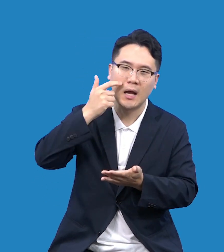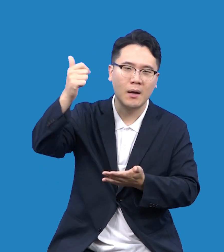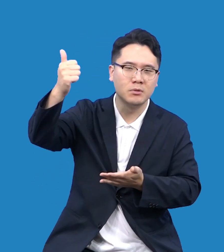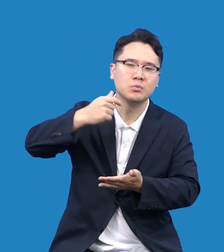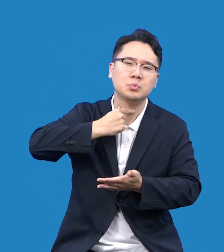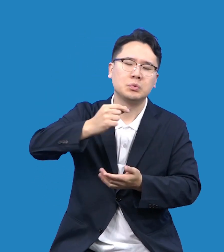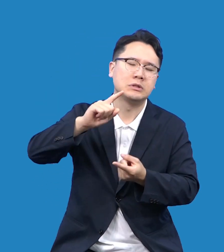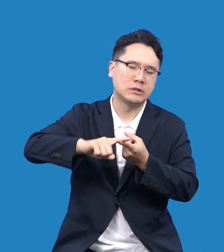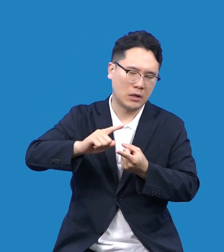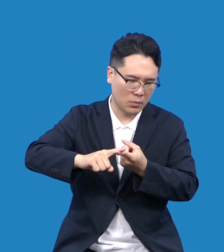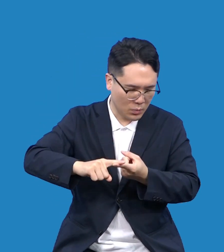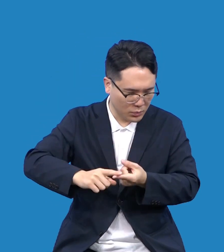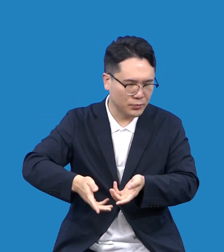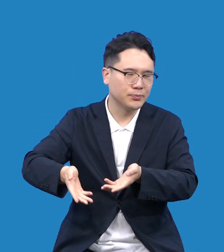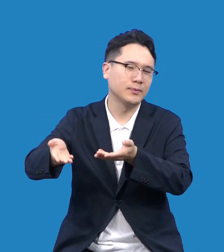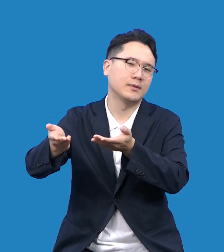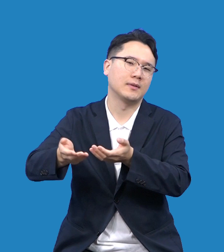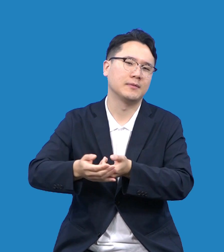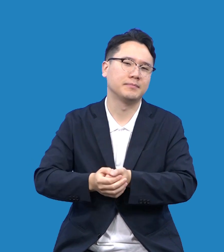되기를 원하나이다.